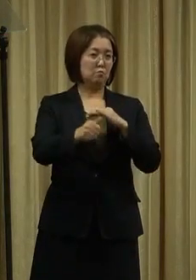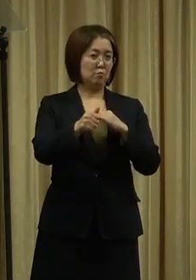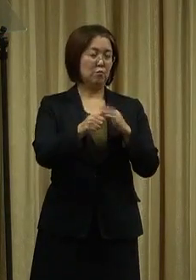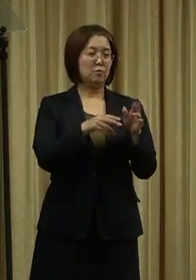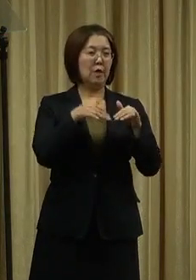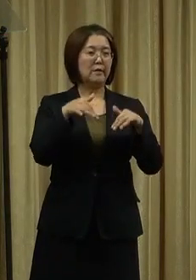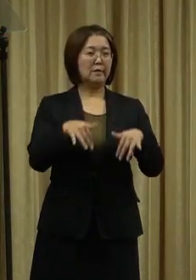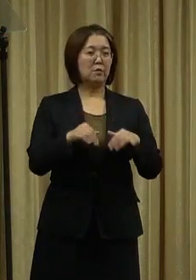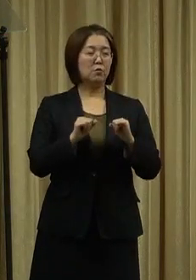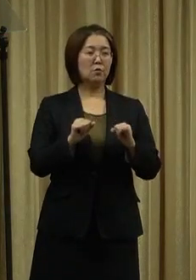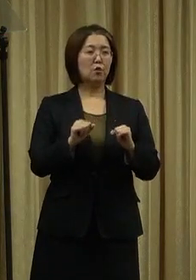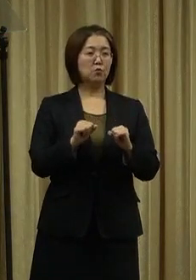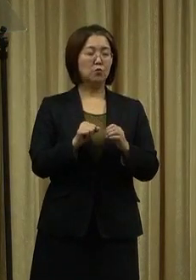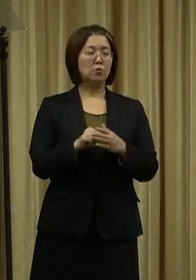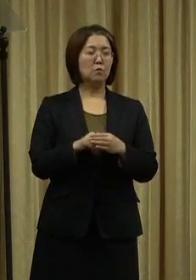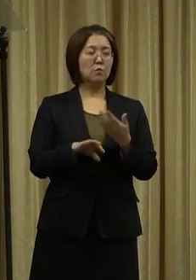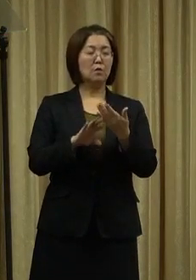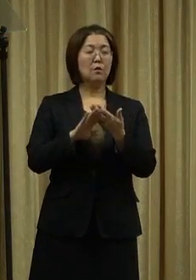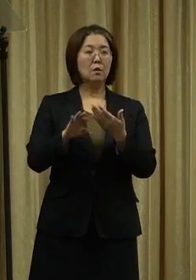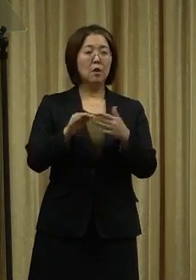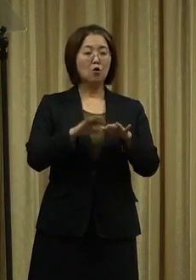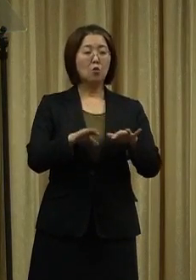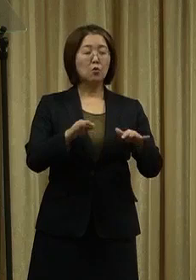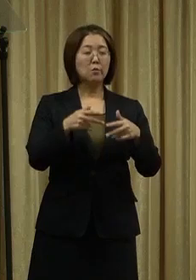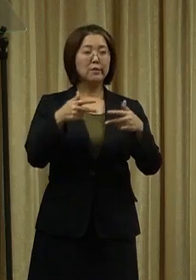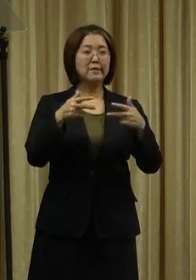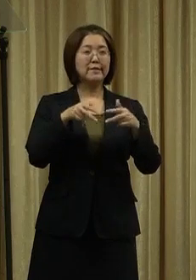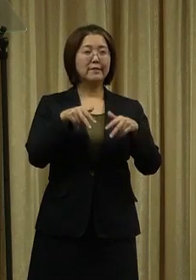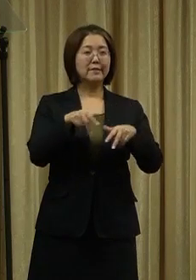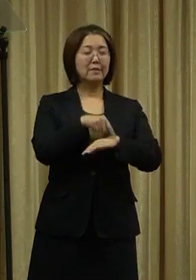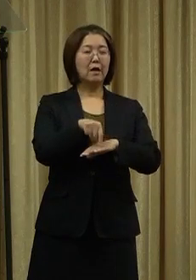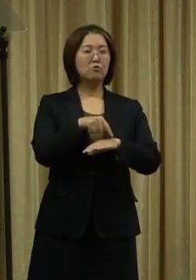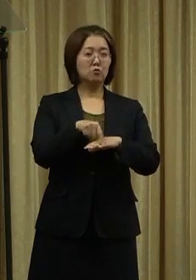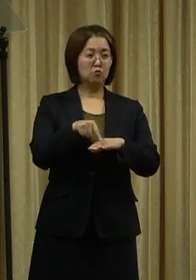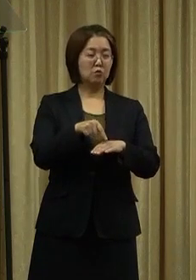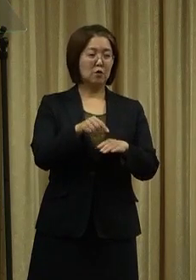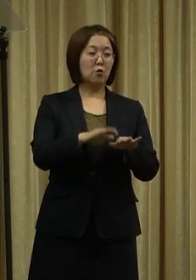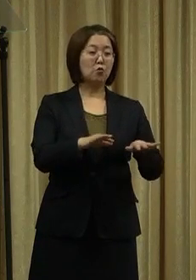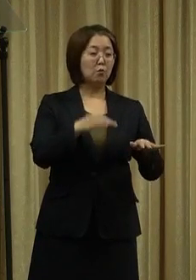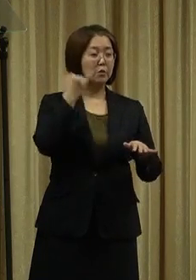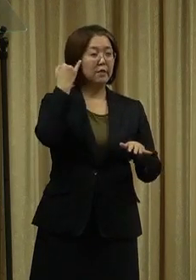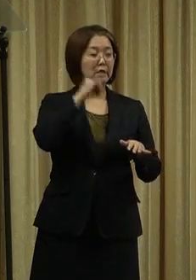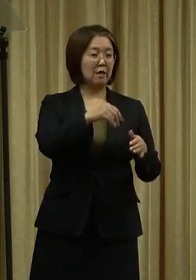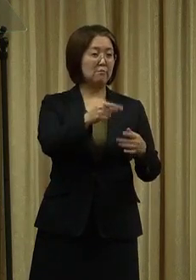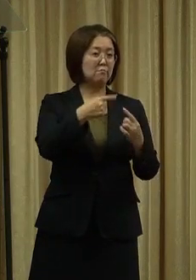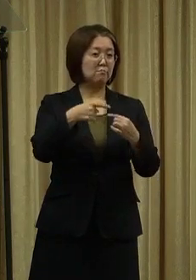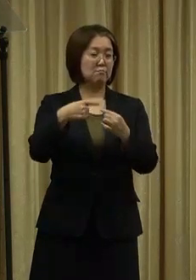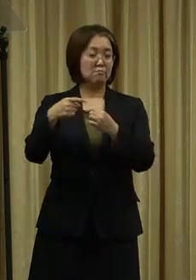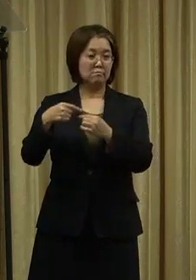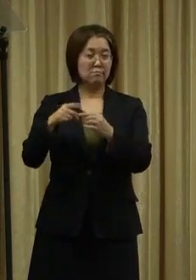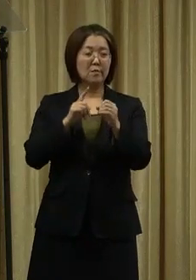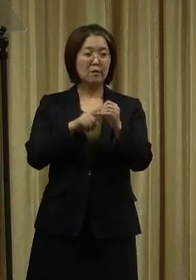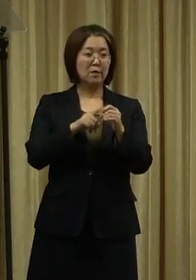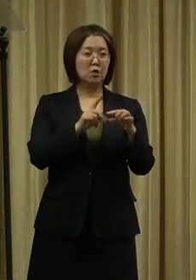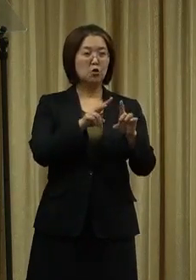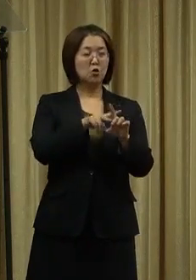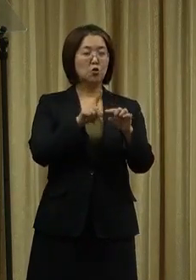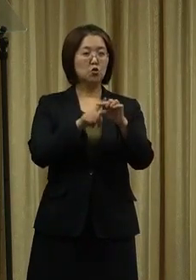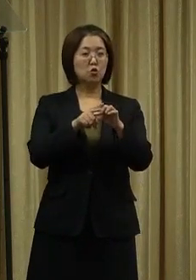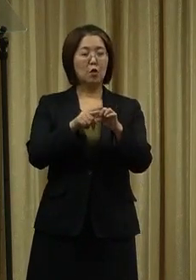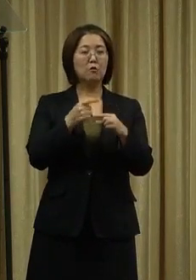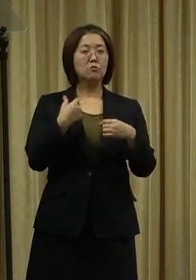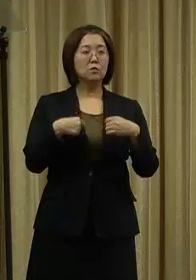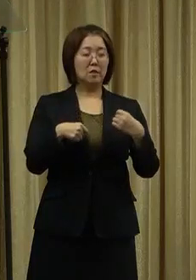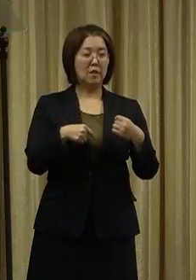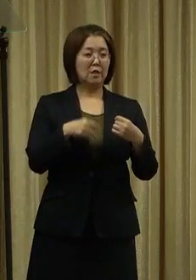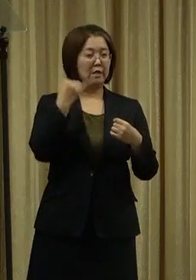ります。このほか子ども施策に子どもの意見を反映するため小中学生が意見を表明できる機会を